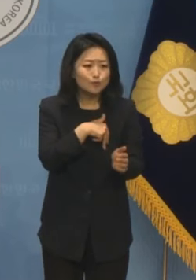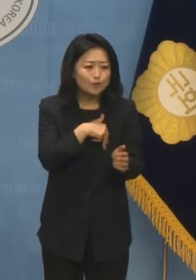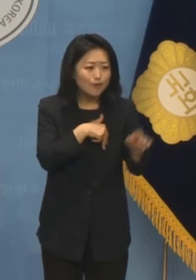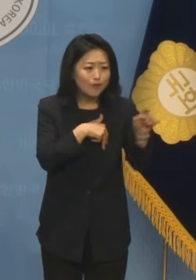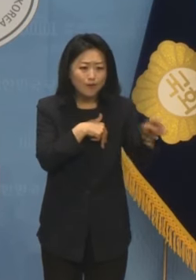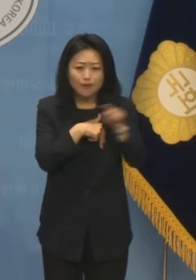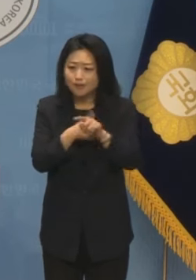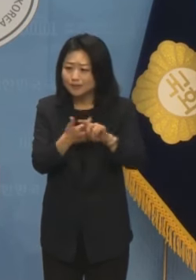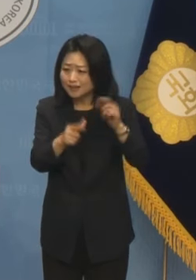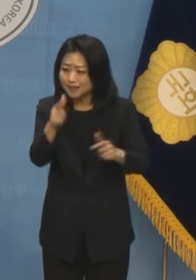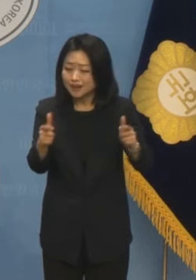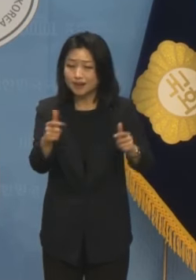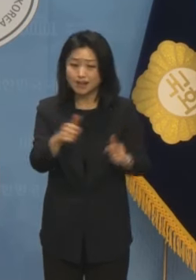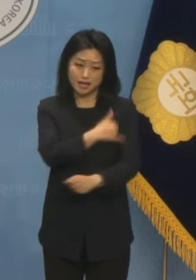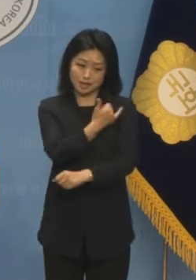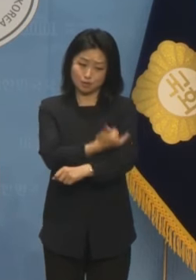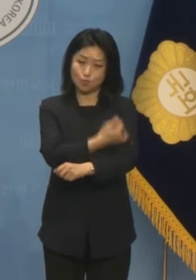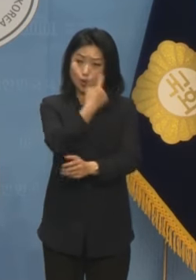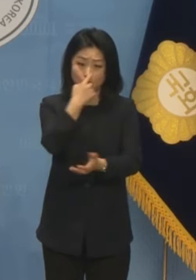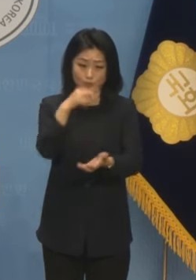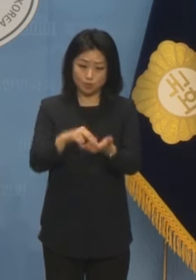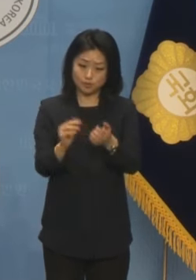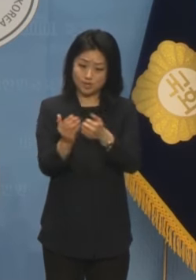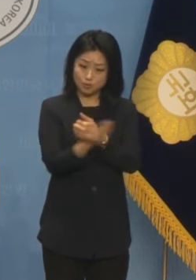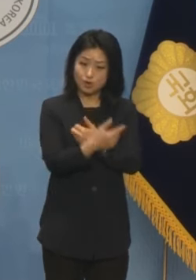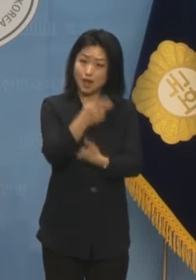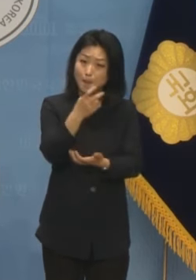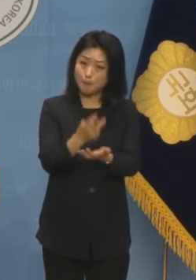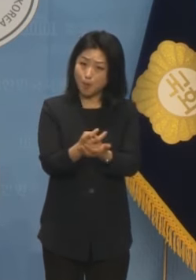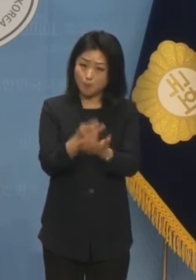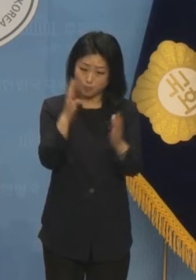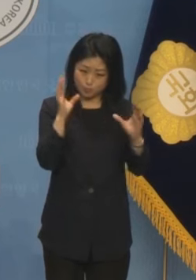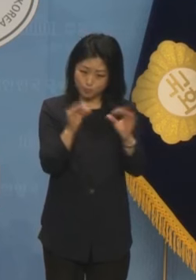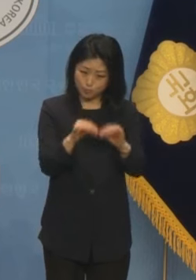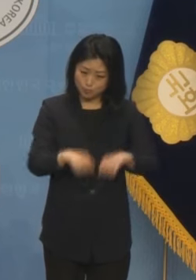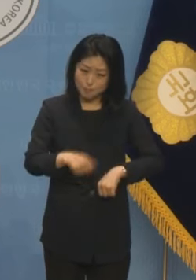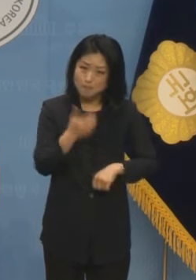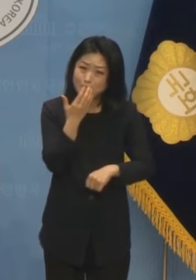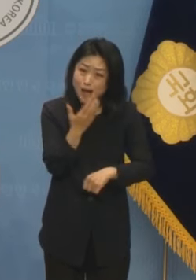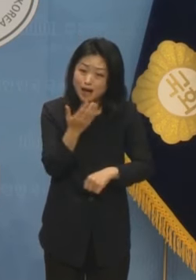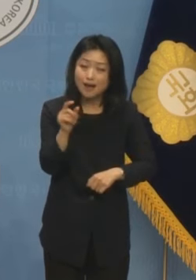청소년의 인권 보장을 위한 법을 만들 수 있을지 의문입니다.